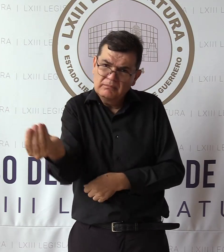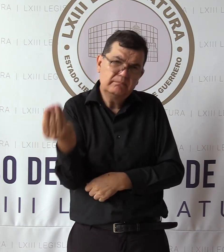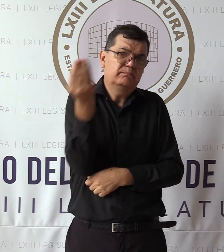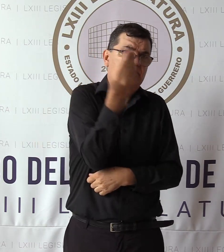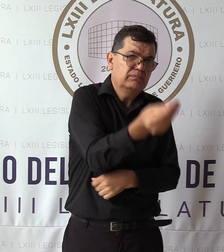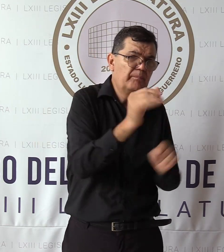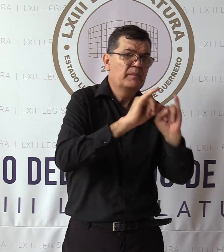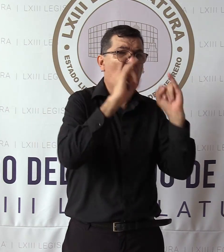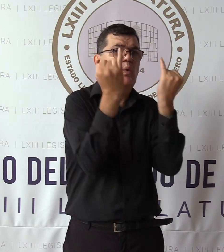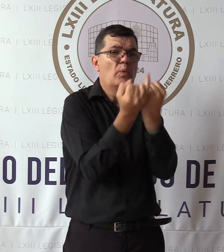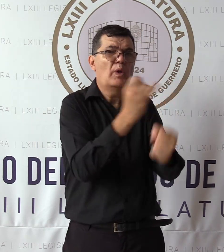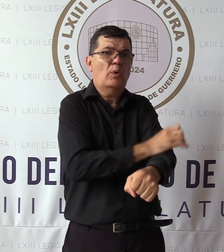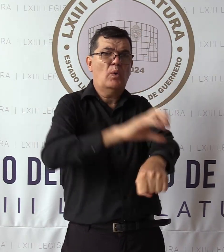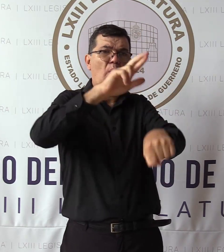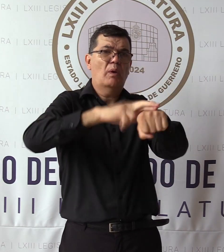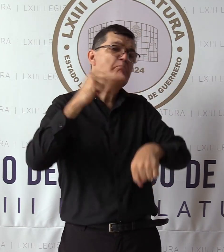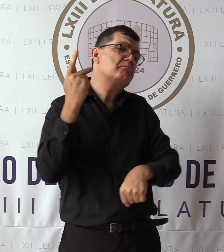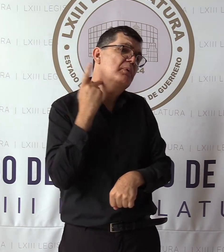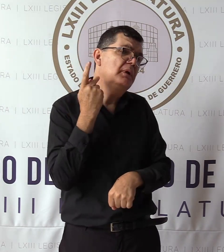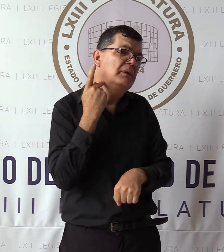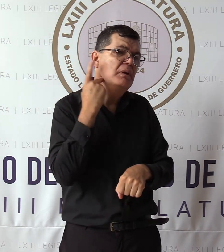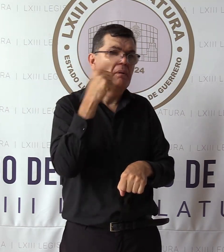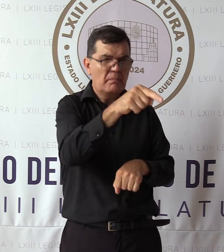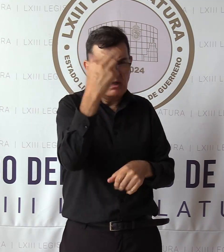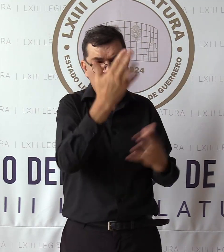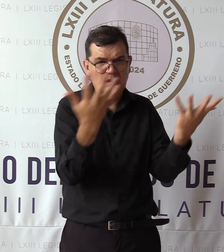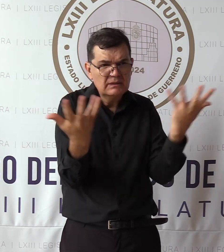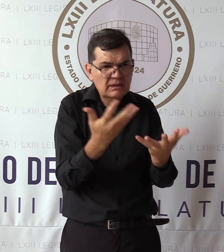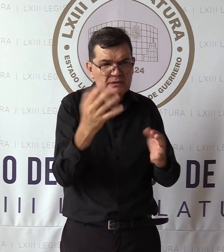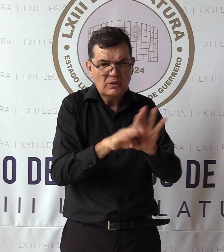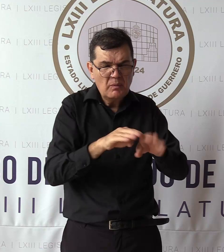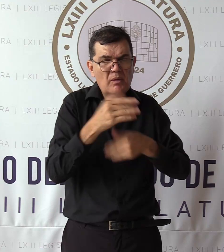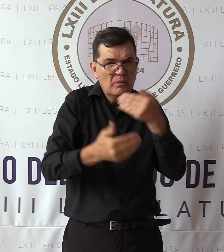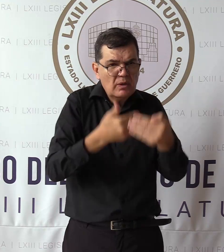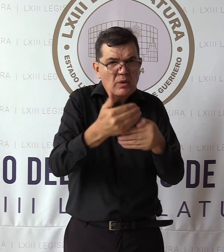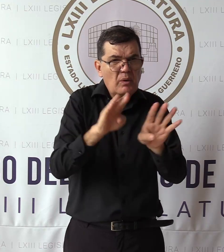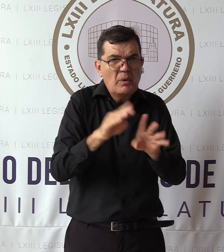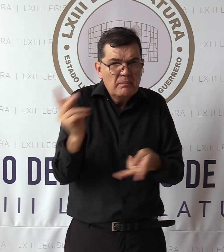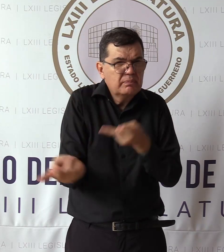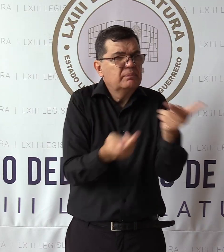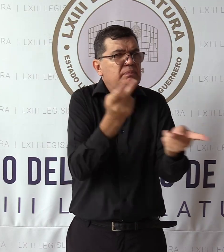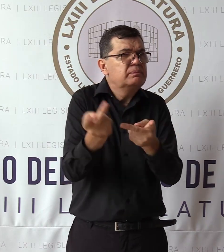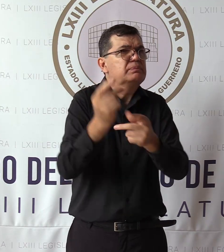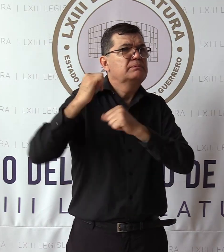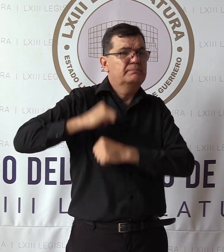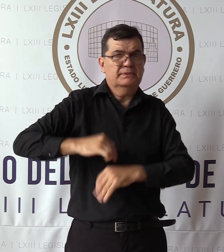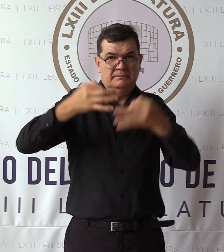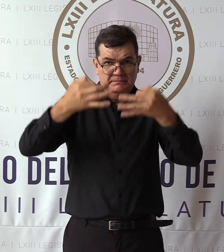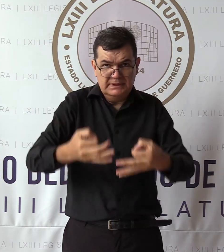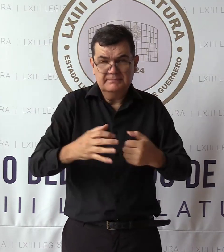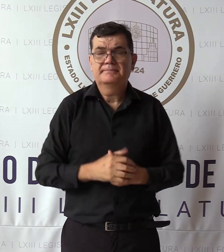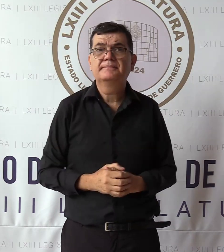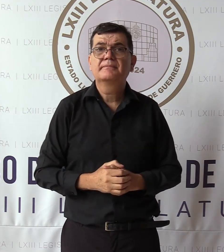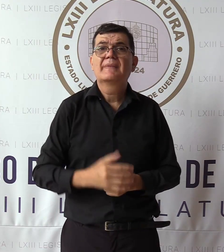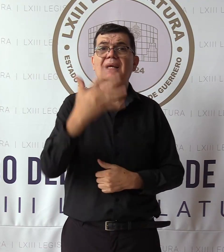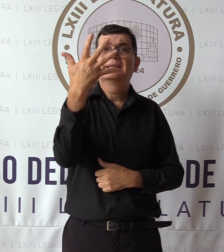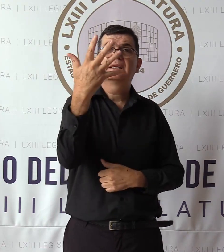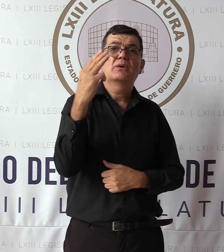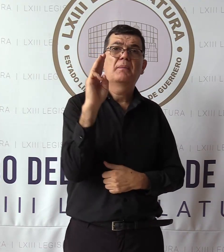de Coordinación Política para la realización del proceso de consulta correspondiente. El 5 de mayo del